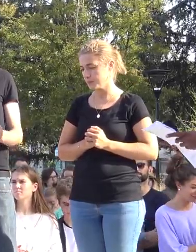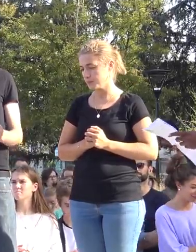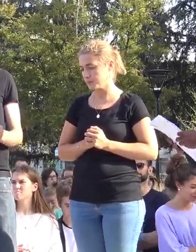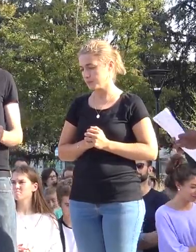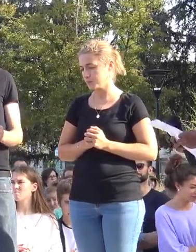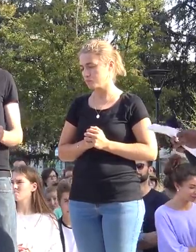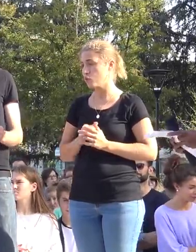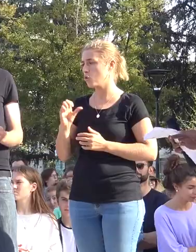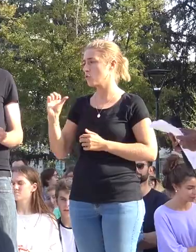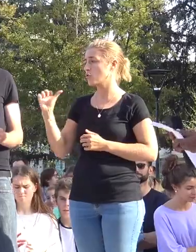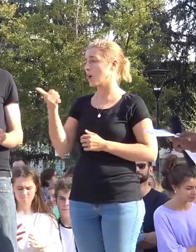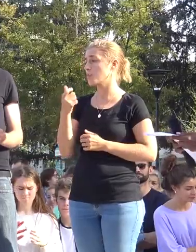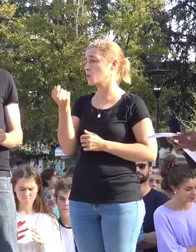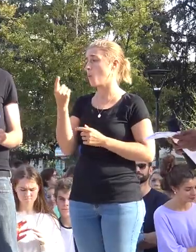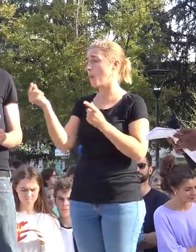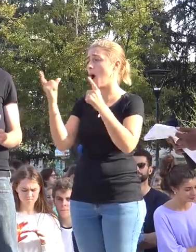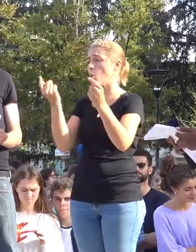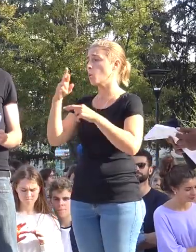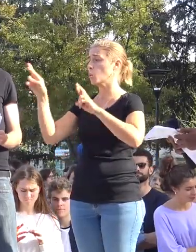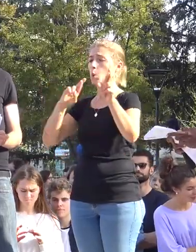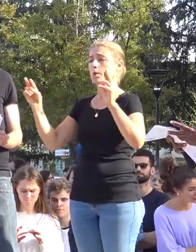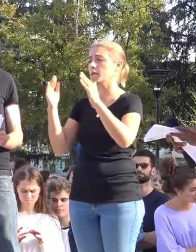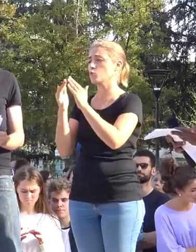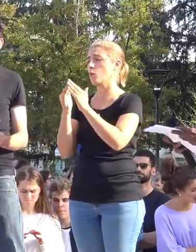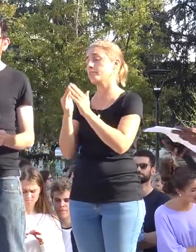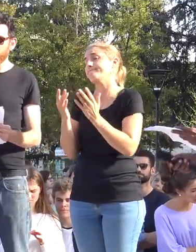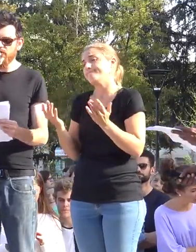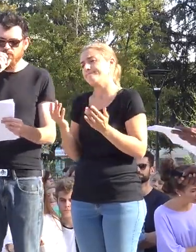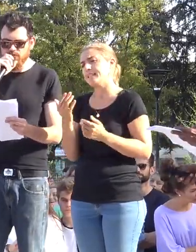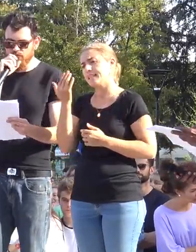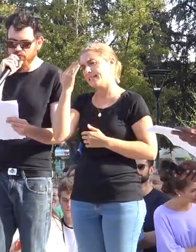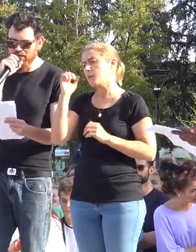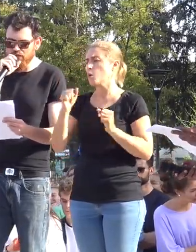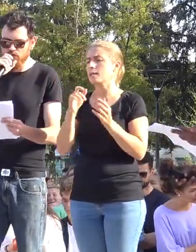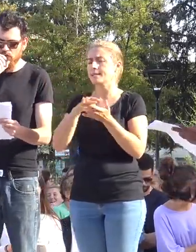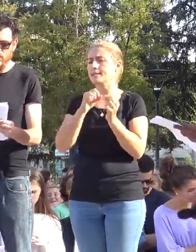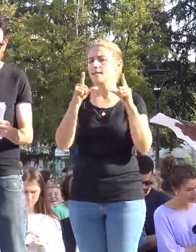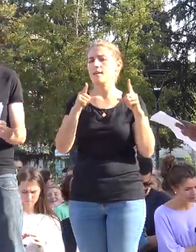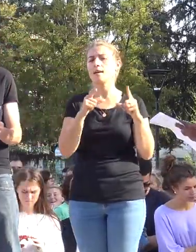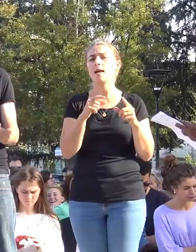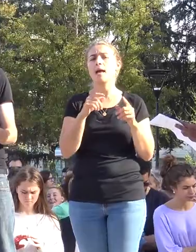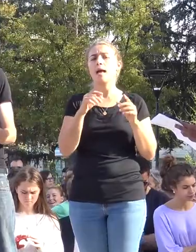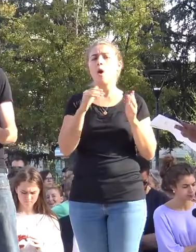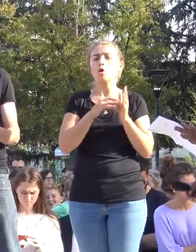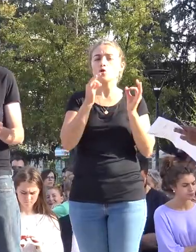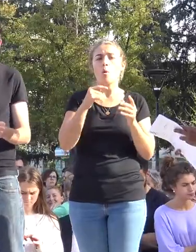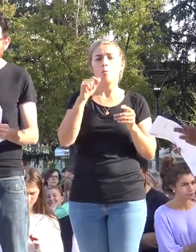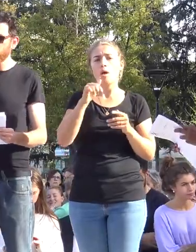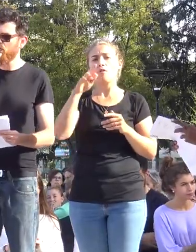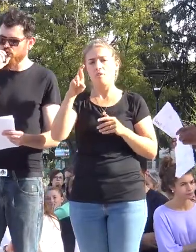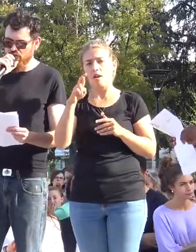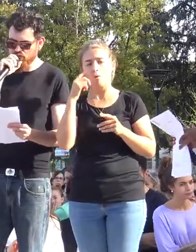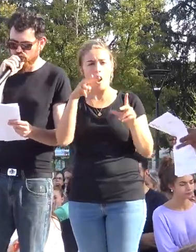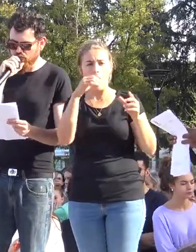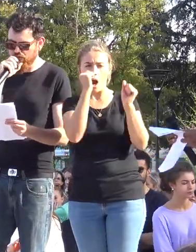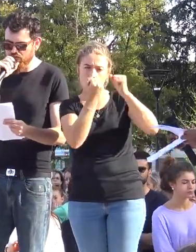Chacun d'entre vous va repartir chez lui. Vous l'avez compris, vous pouvez les voir sur le site web « Il est encore temps » pour la suite des événements. Des